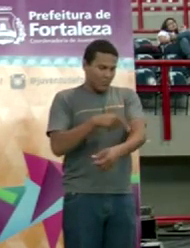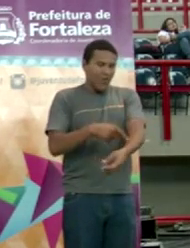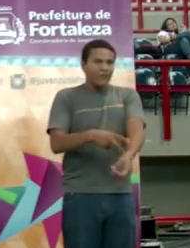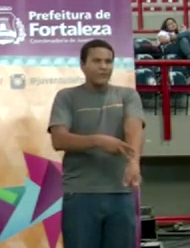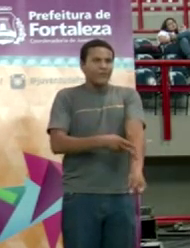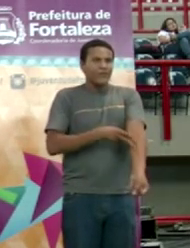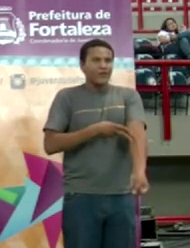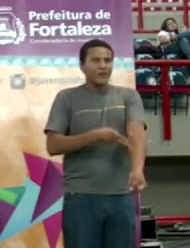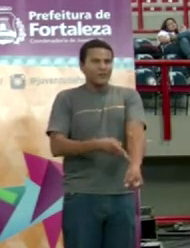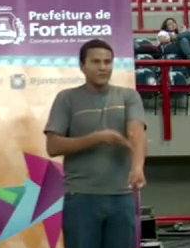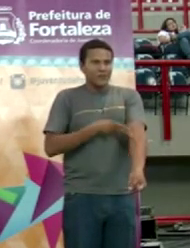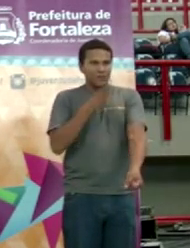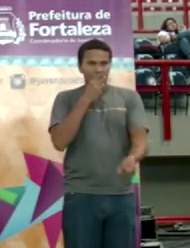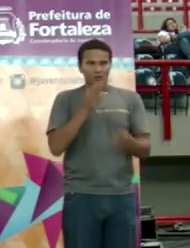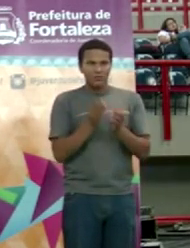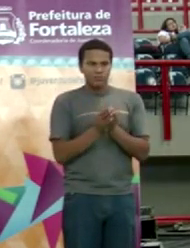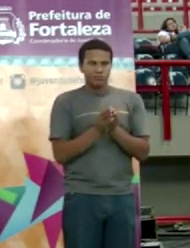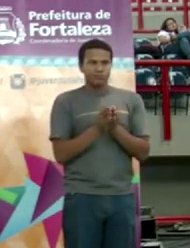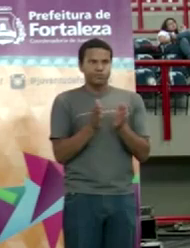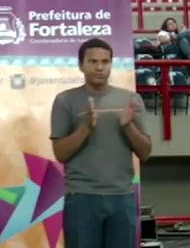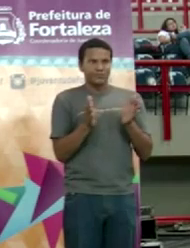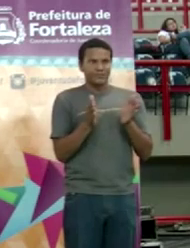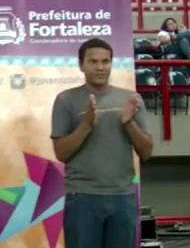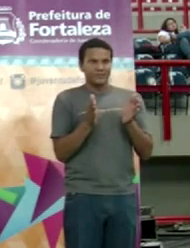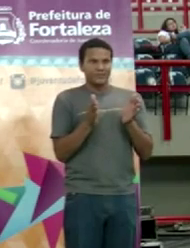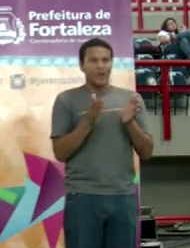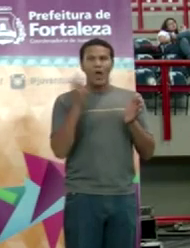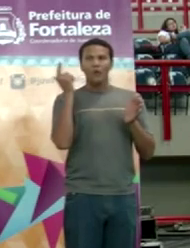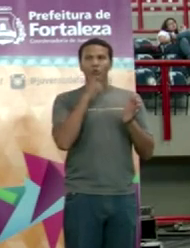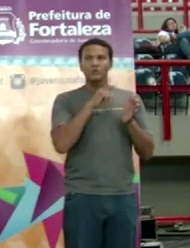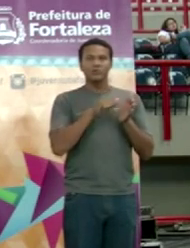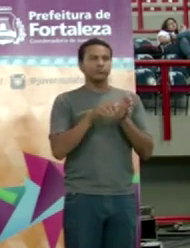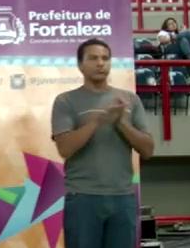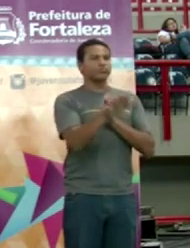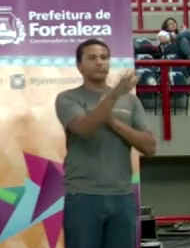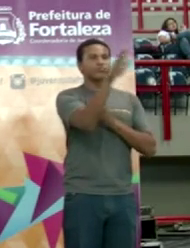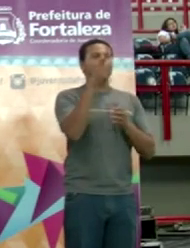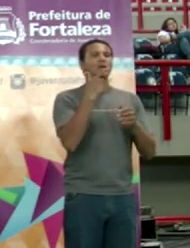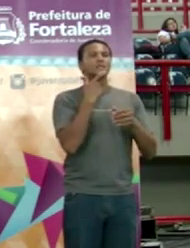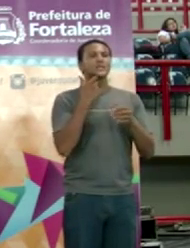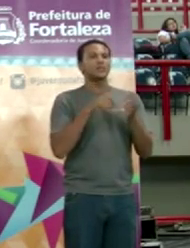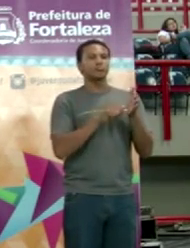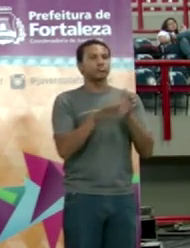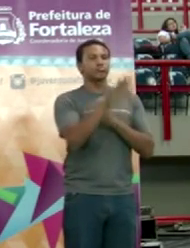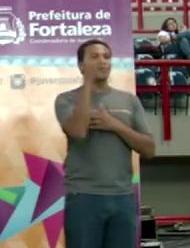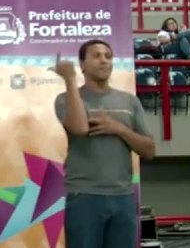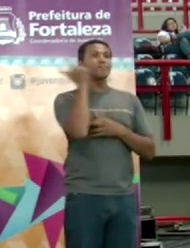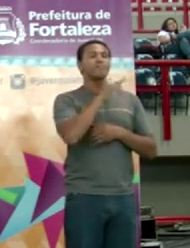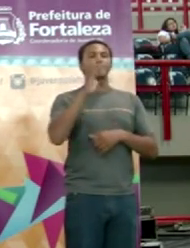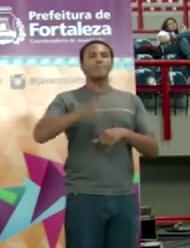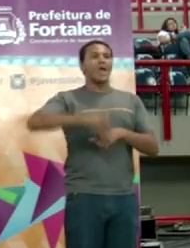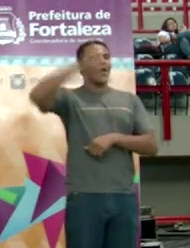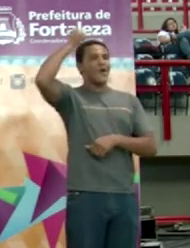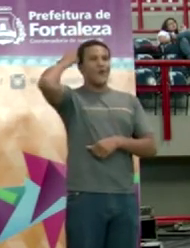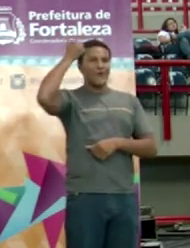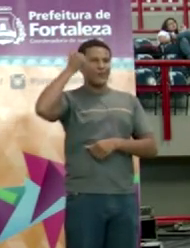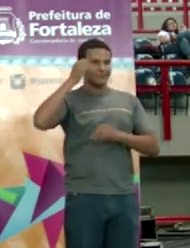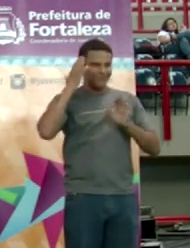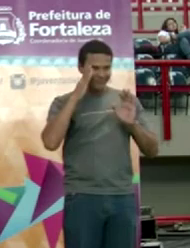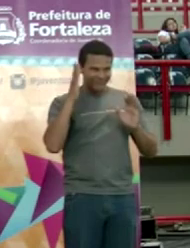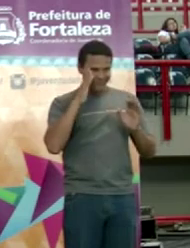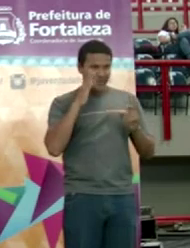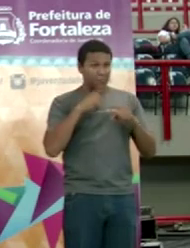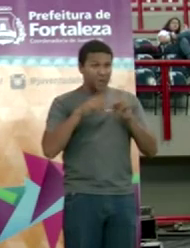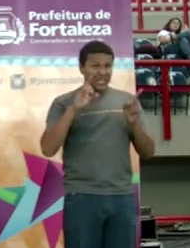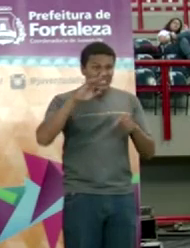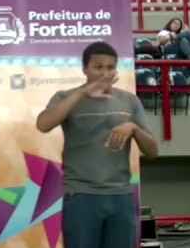sua cabeça, passa a dor de cabeça. Mas se você tiver com suspeita de dengue e tomar o ácido acetil salicílico, o risco